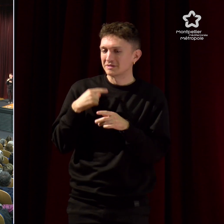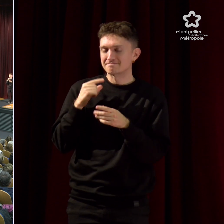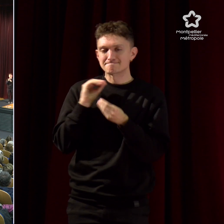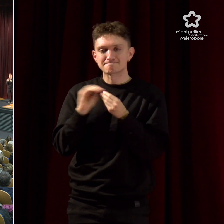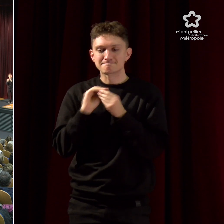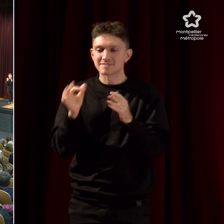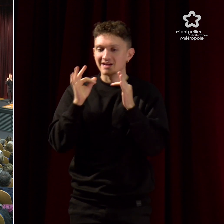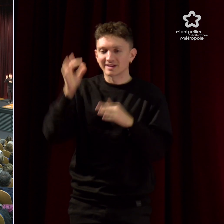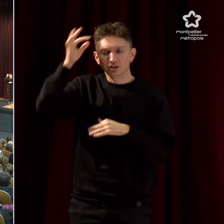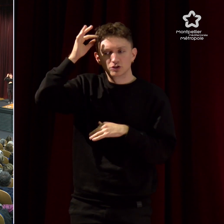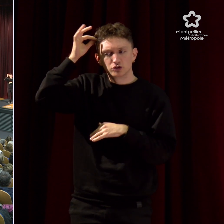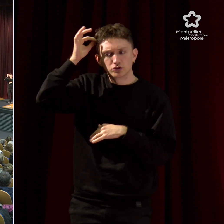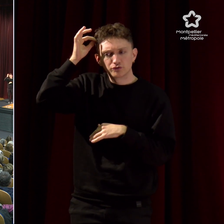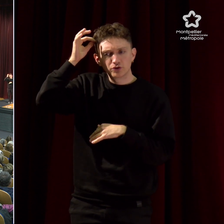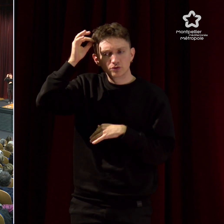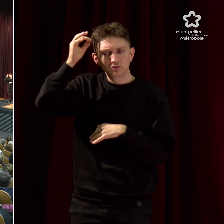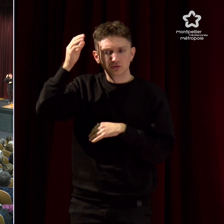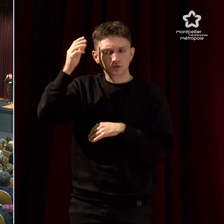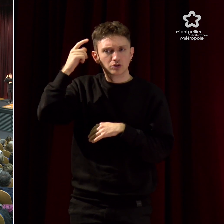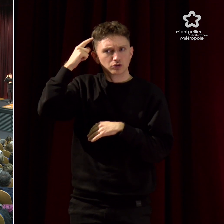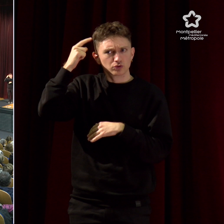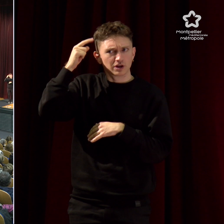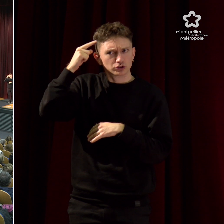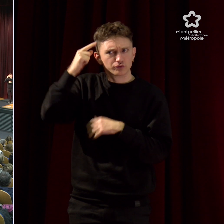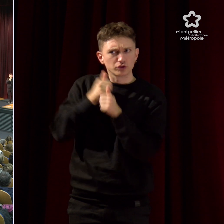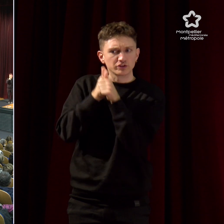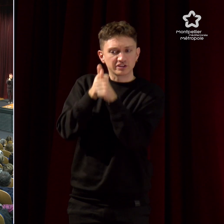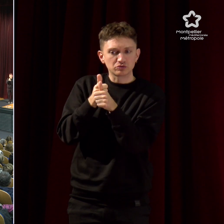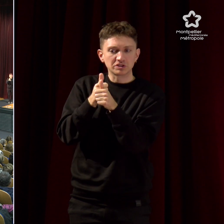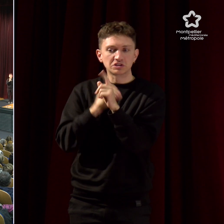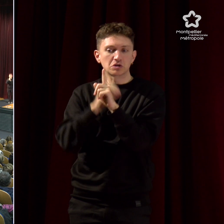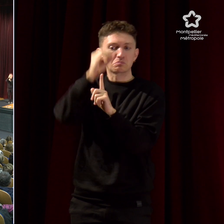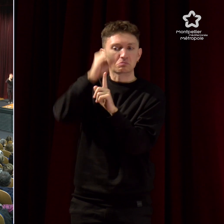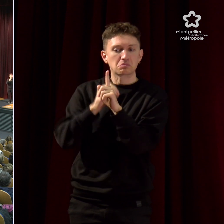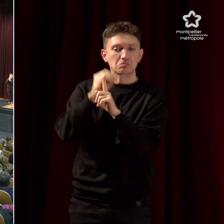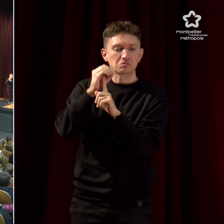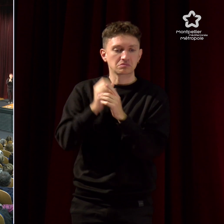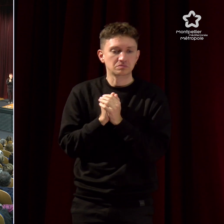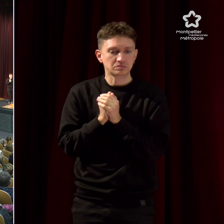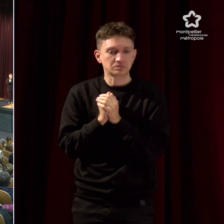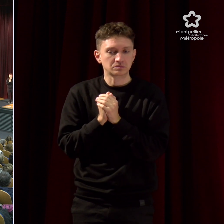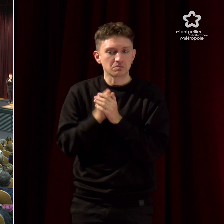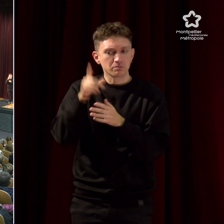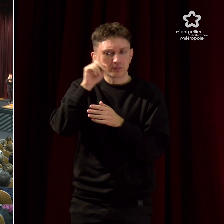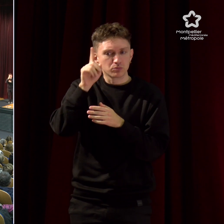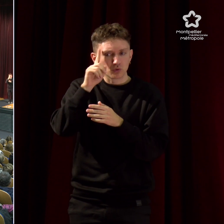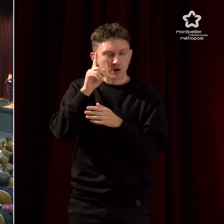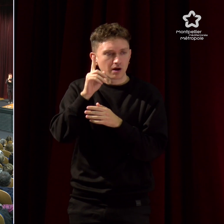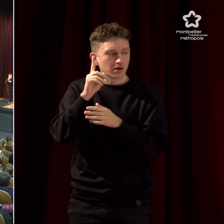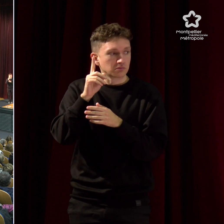adaptation à la très forte chaleur. Pourquoi dans quasiment toutes les représentations d'hommes préhistoriques,